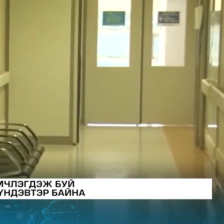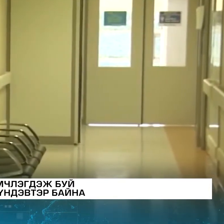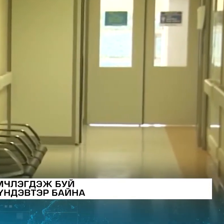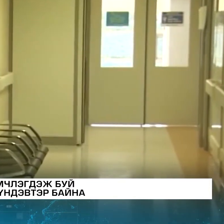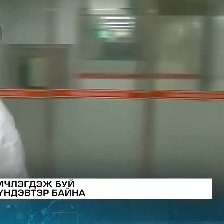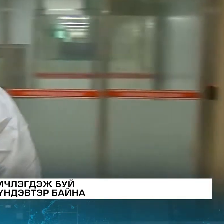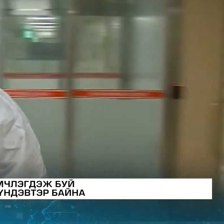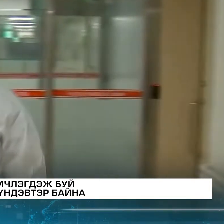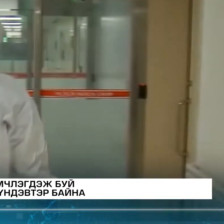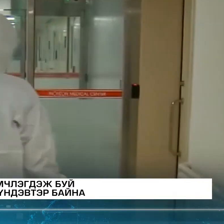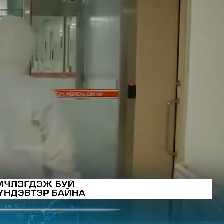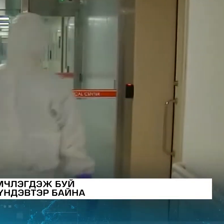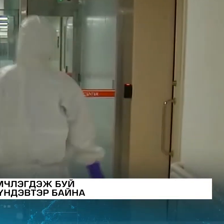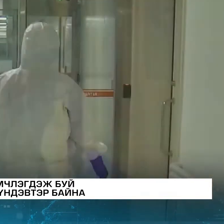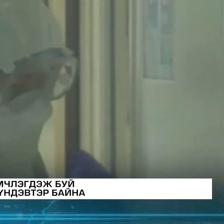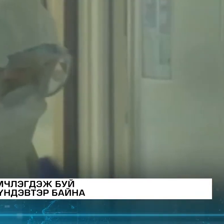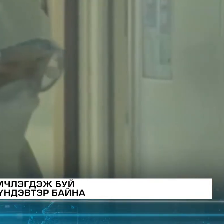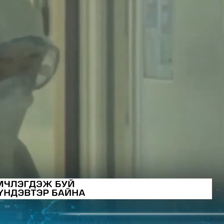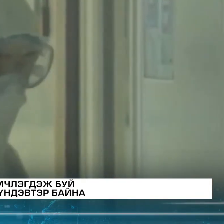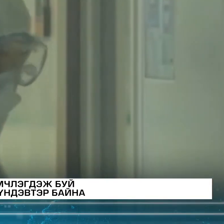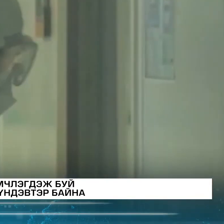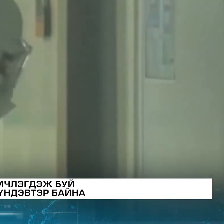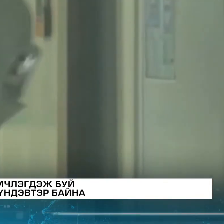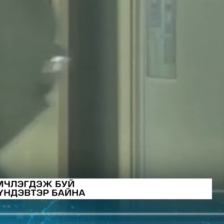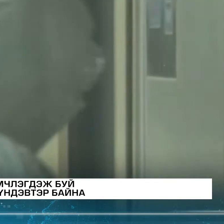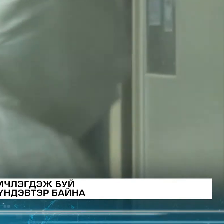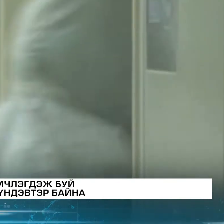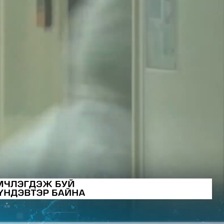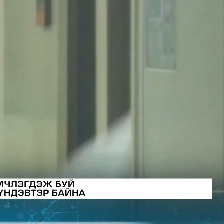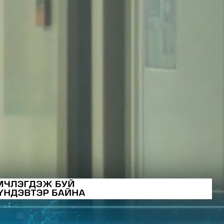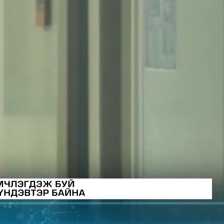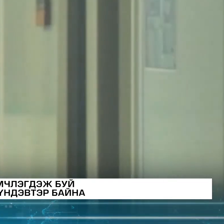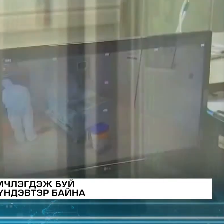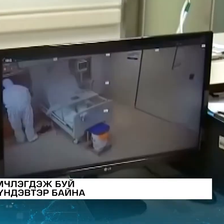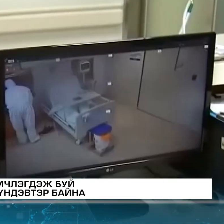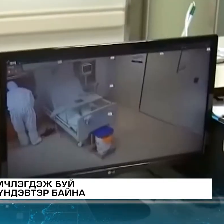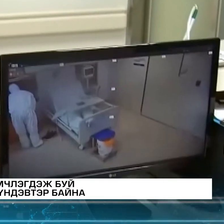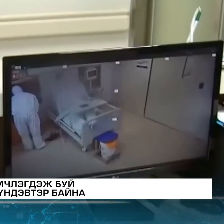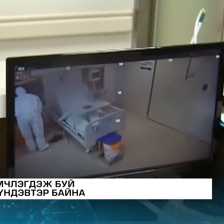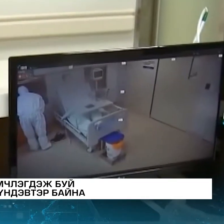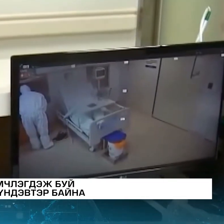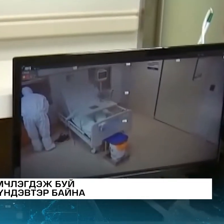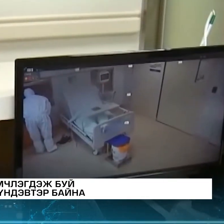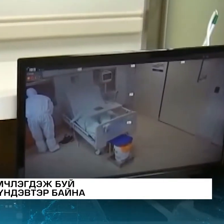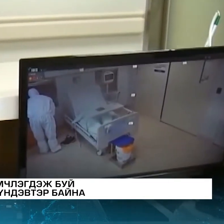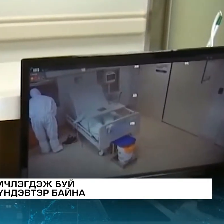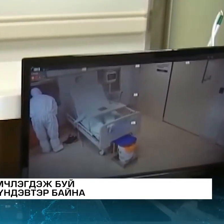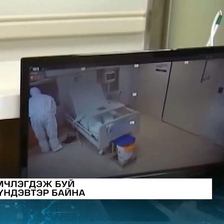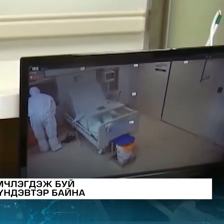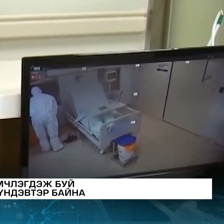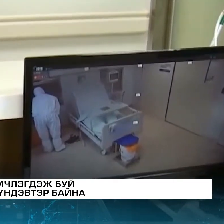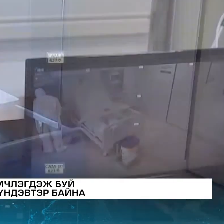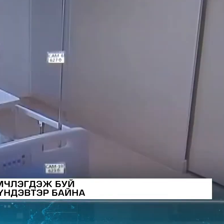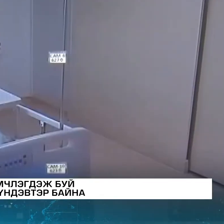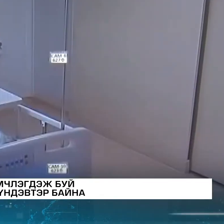тусгаарлагдсан 36 тээврийн жолооч, мөн бомбтоор ачаа тээврсэн 16 хүний анхны шинжилгээнд коронавирус илрээгүй, одоогоор халдвар төвчин судлалын үндэсний